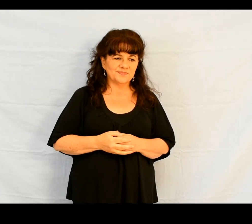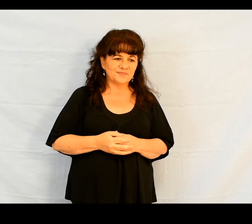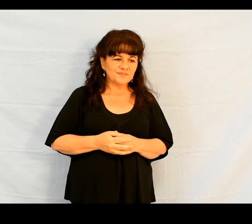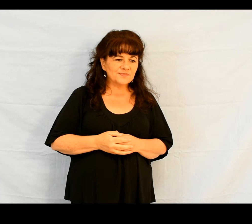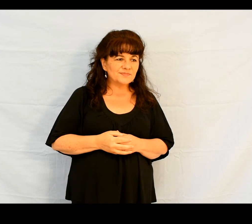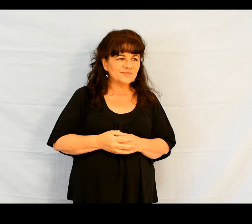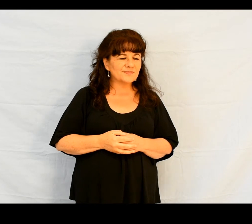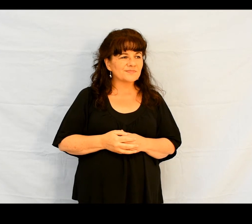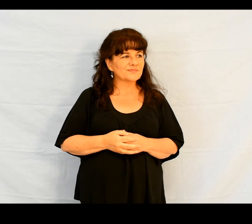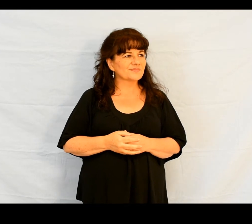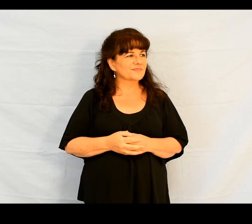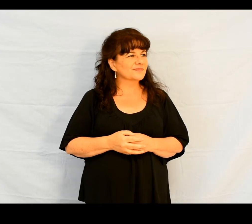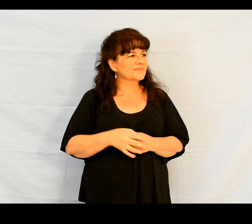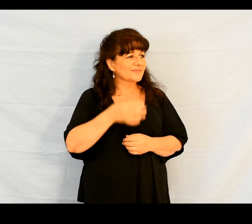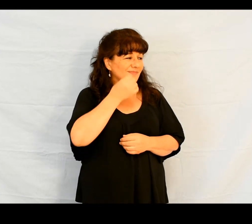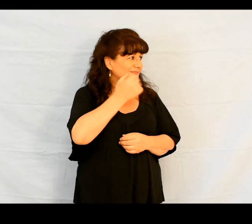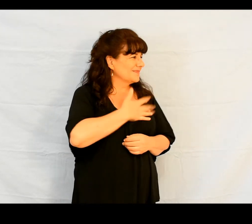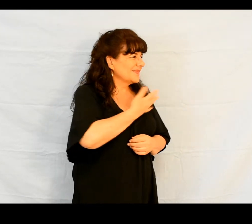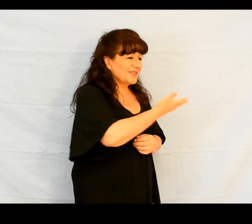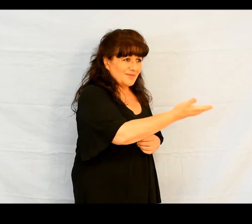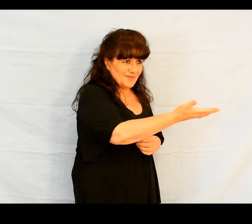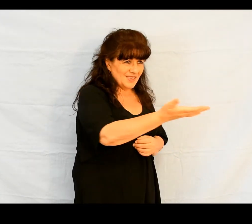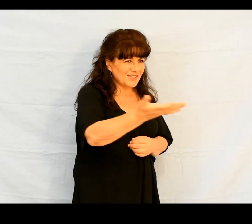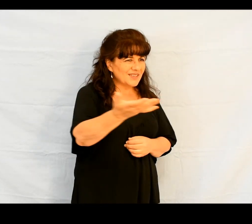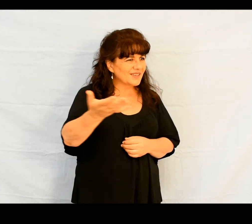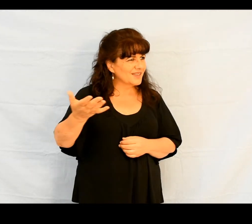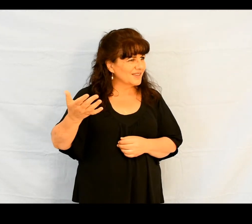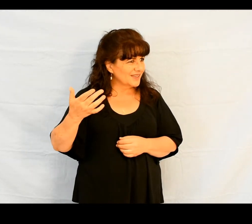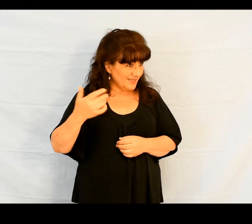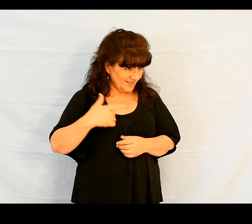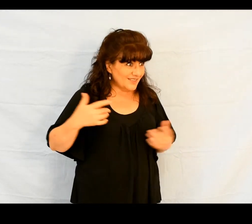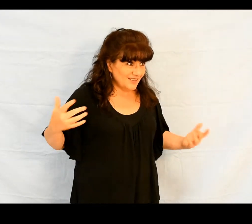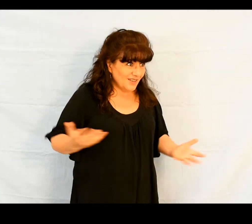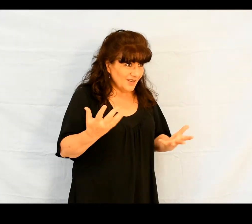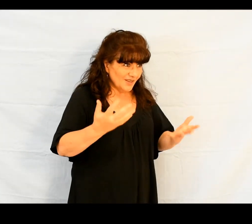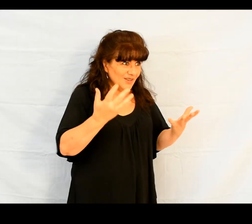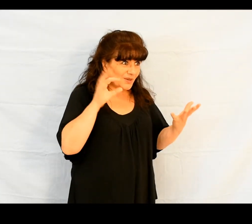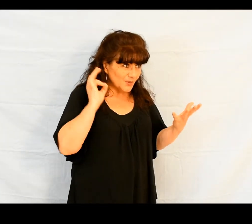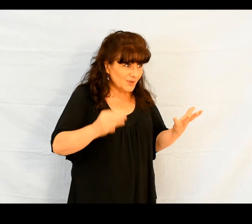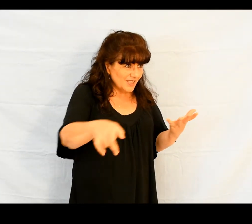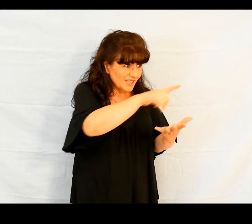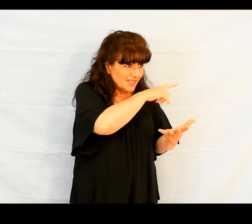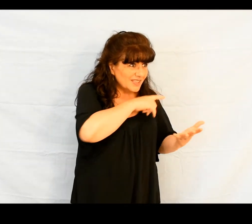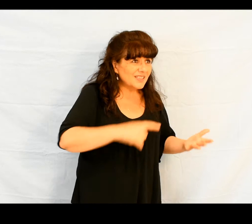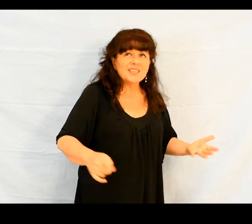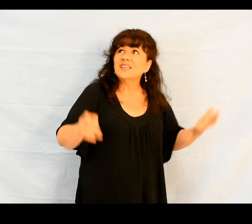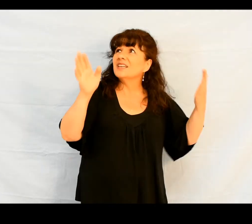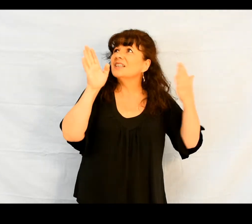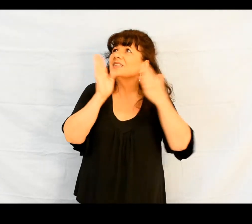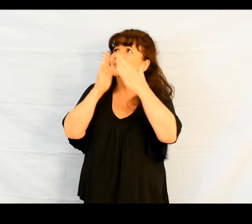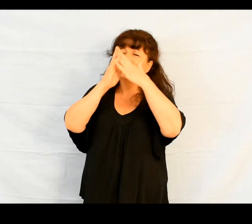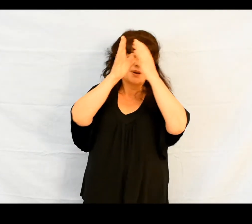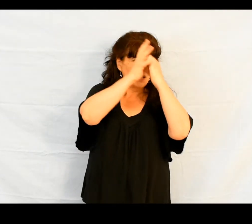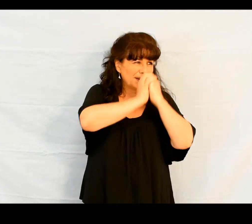Bien-aimé, j'encourage avant tout à faire des demandes, des prières,